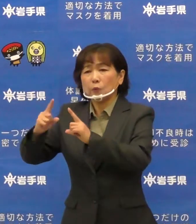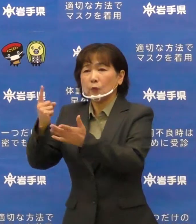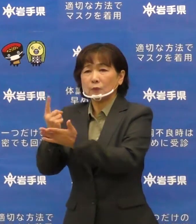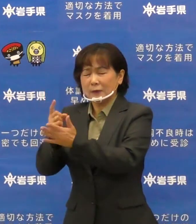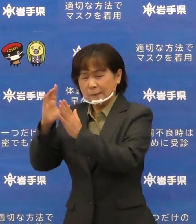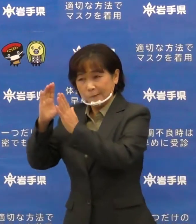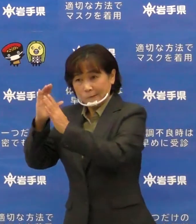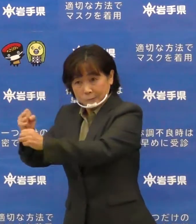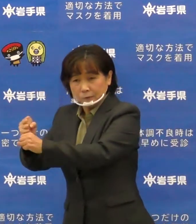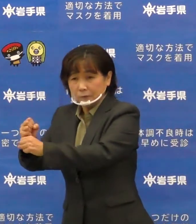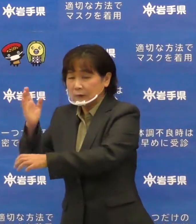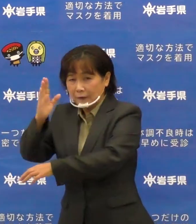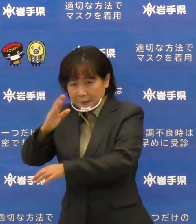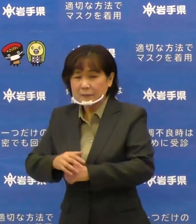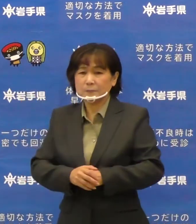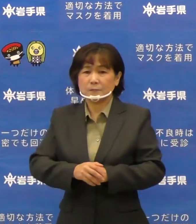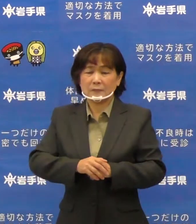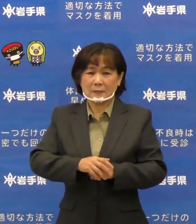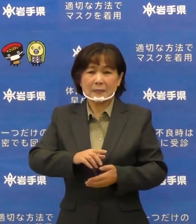ところにこう入ってくるんだと思います。